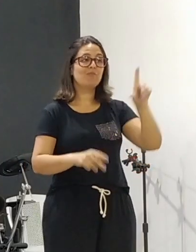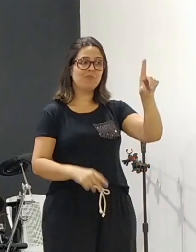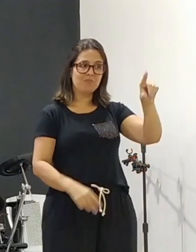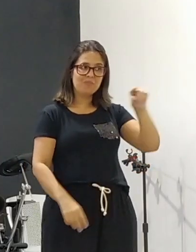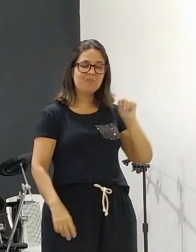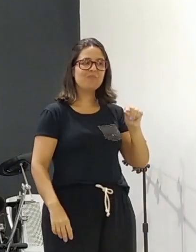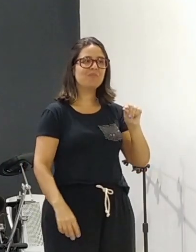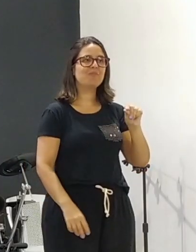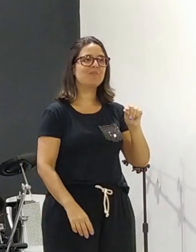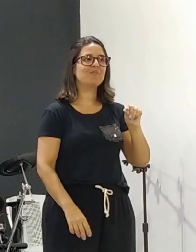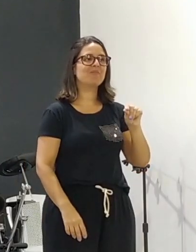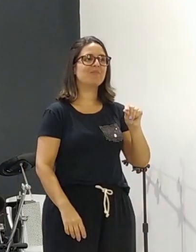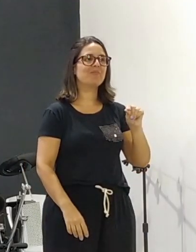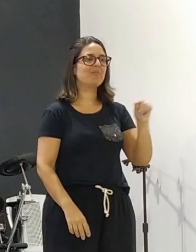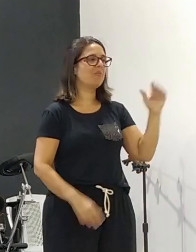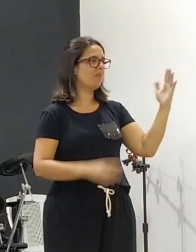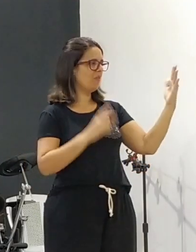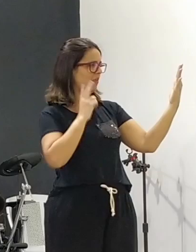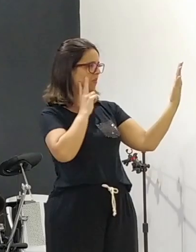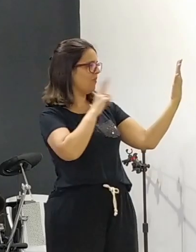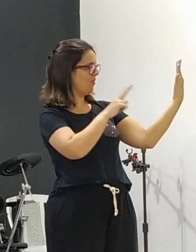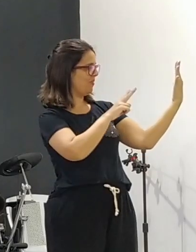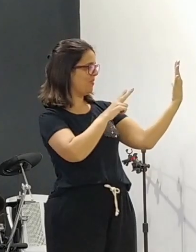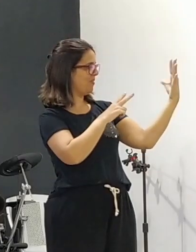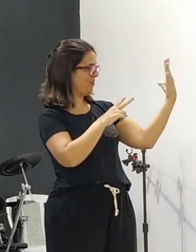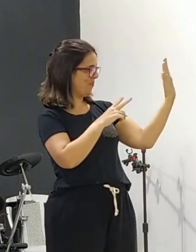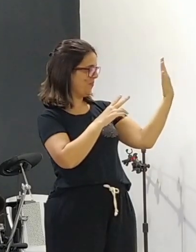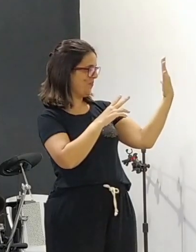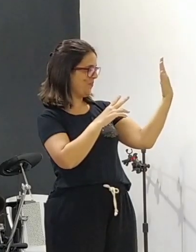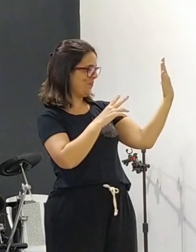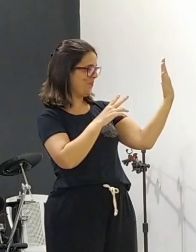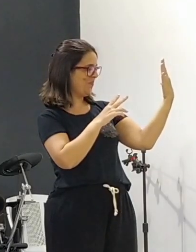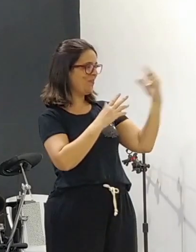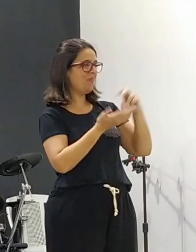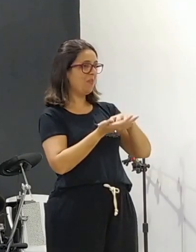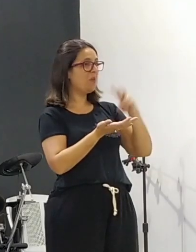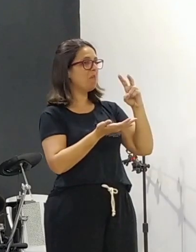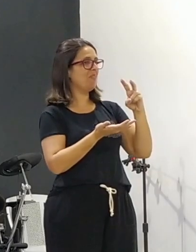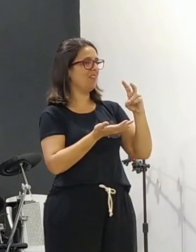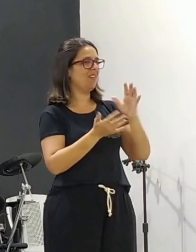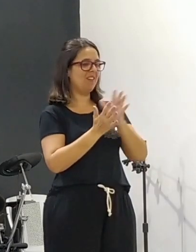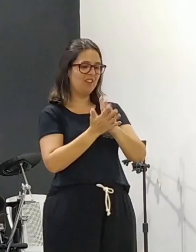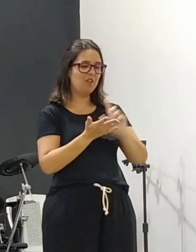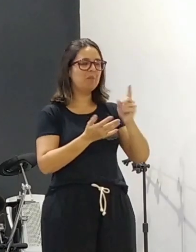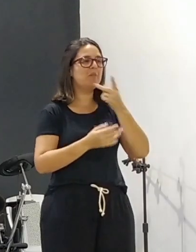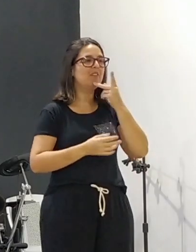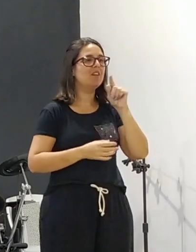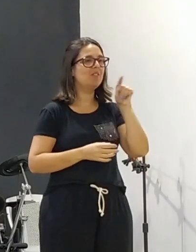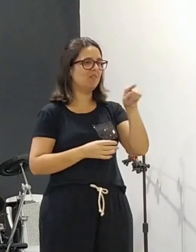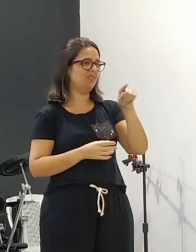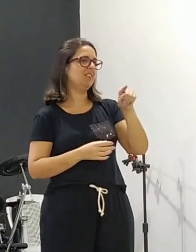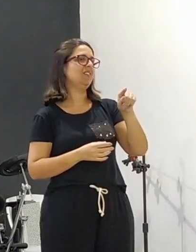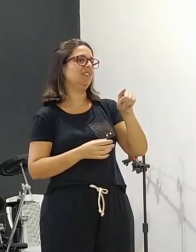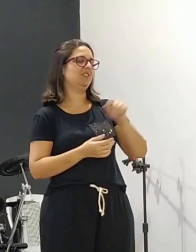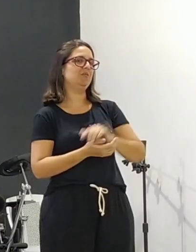aquela pessoa que você olha no espelho de manhã, porque é isso que a Bíblia diz que você é.